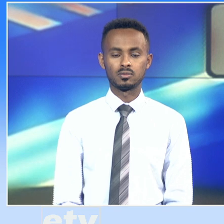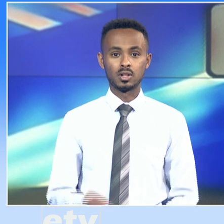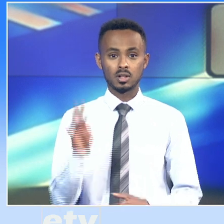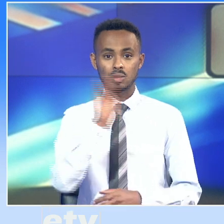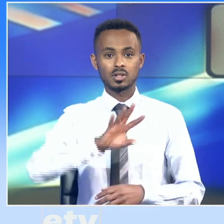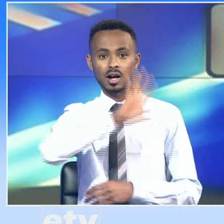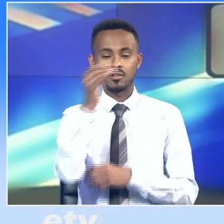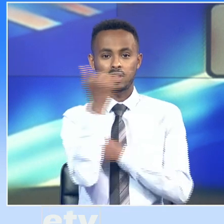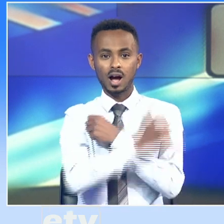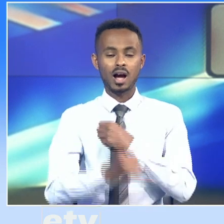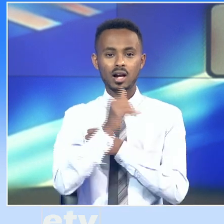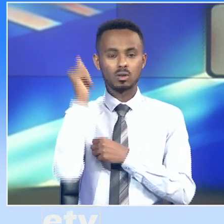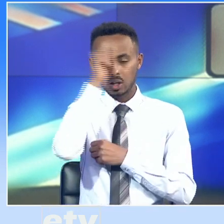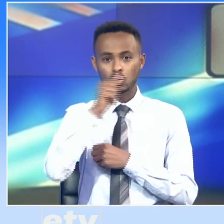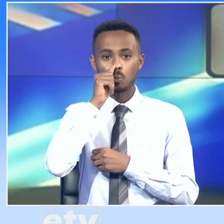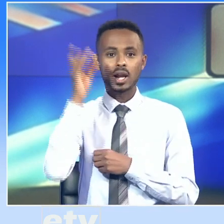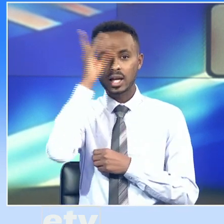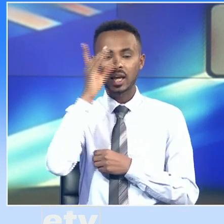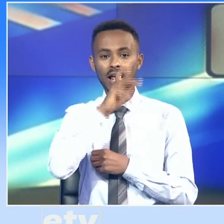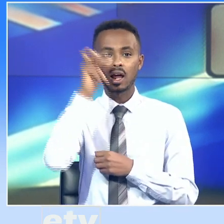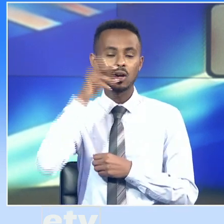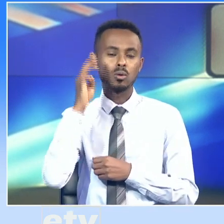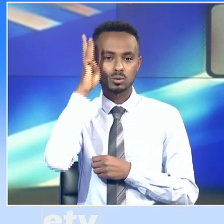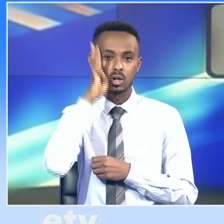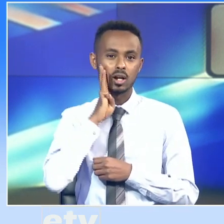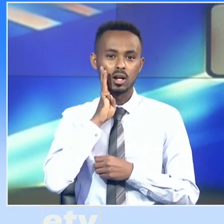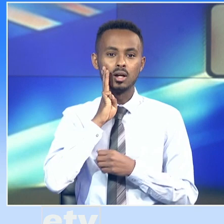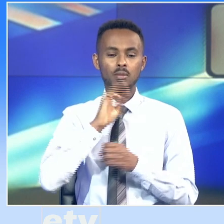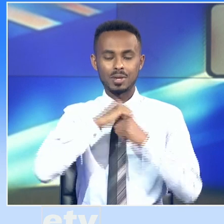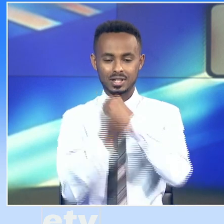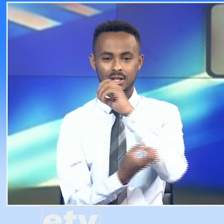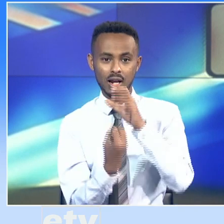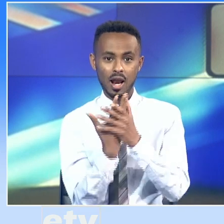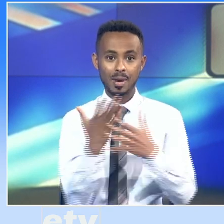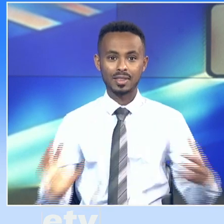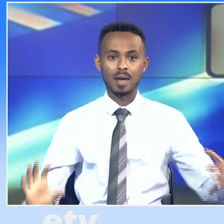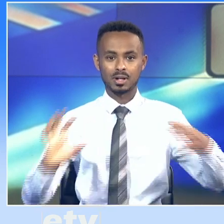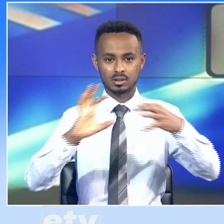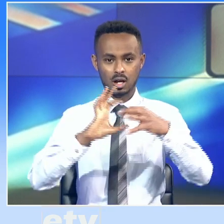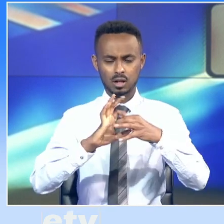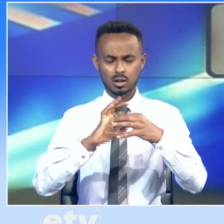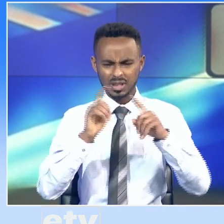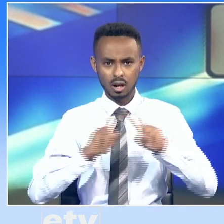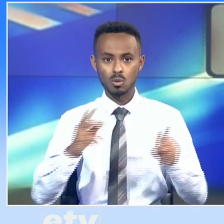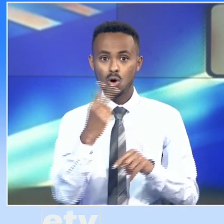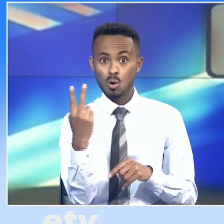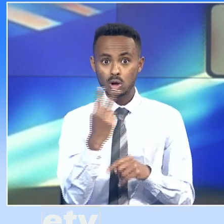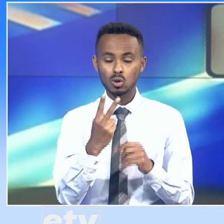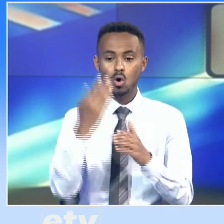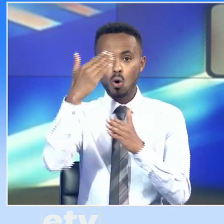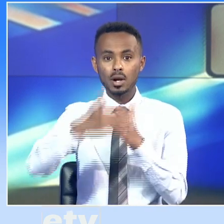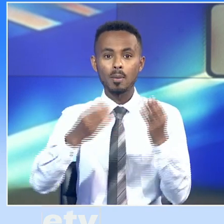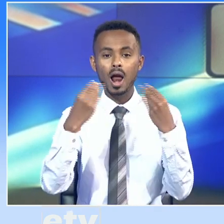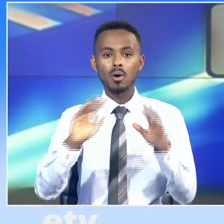የምስራቅ አፍሪካ ሀገራቱን ኢትዮጵያን ኬንያንና ደቡብ ሱዳንን በመሰረተ ልማት ለማስተሳሰር በተለይም ሁለቱ ወደብ አልባ